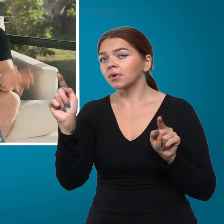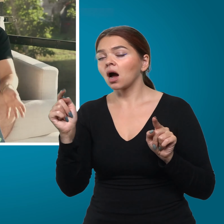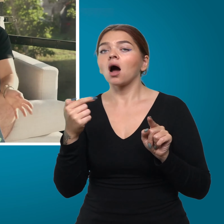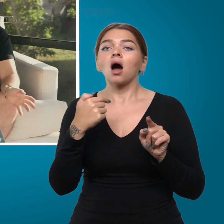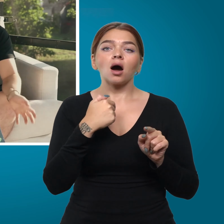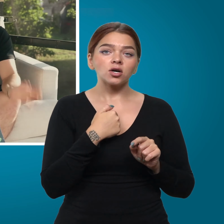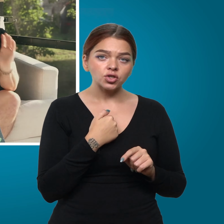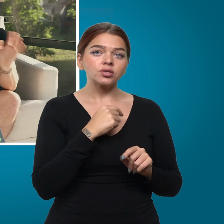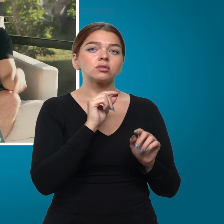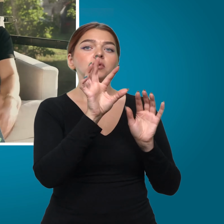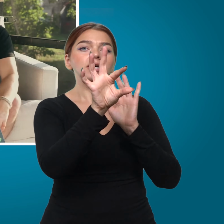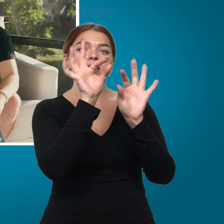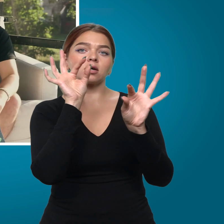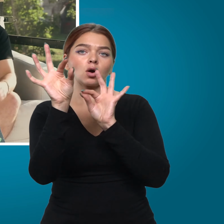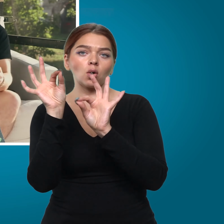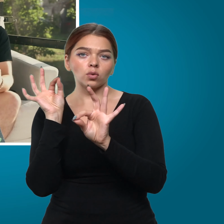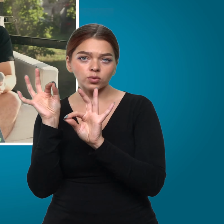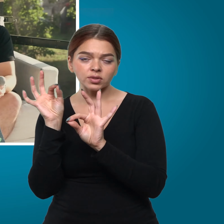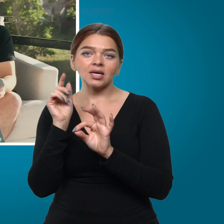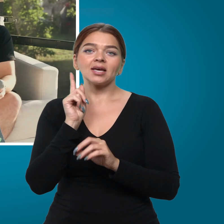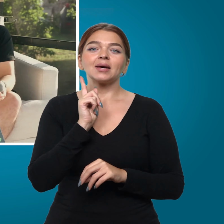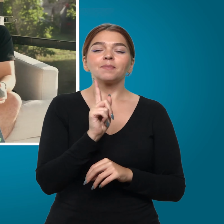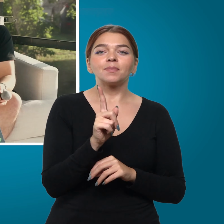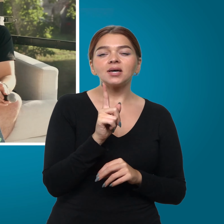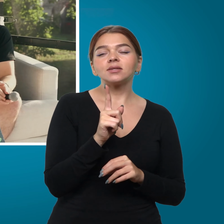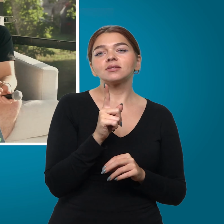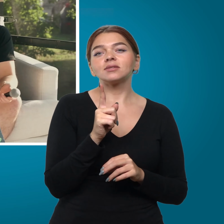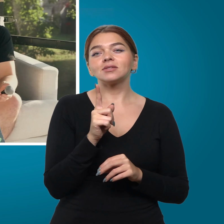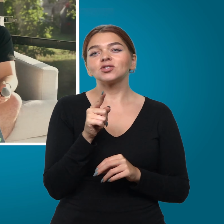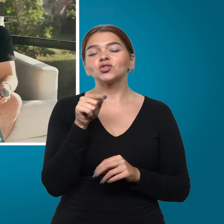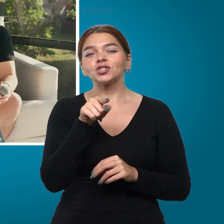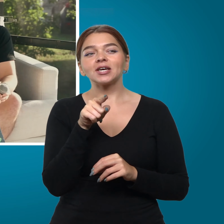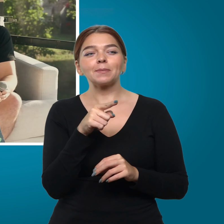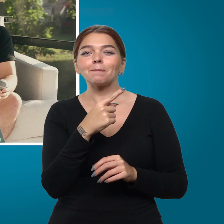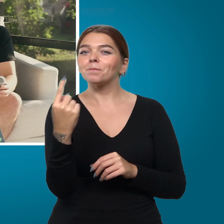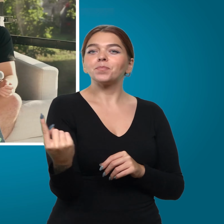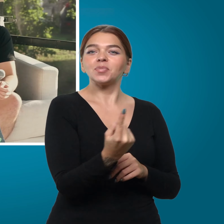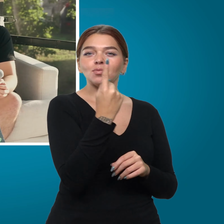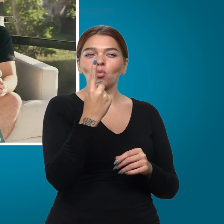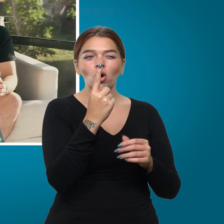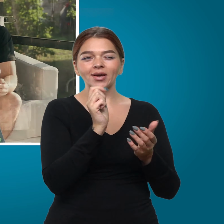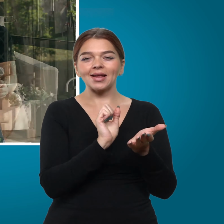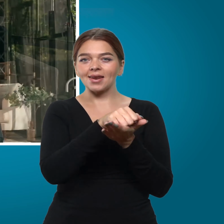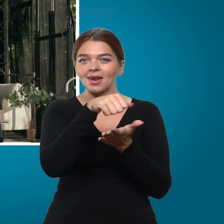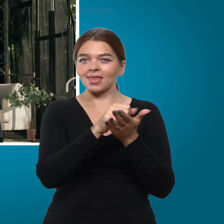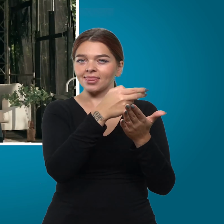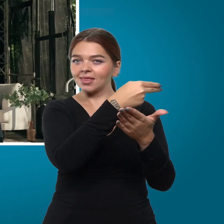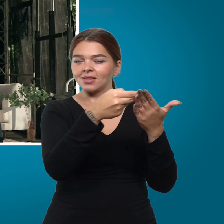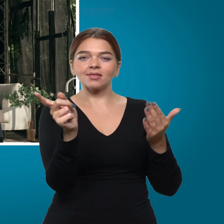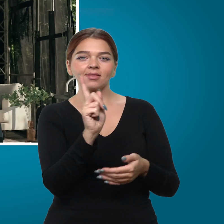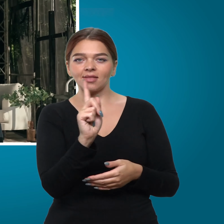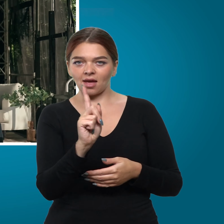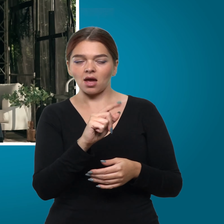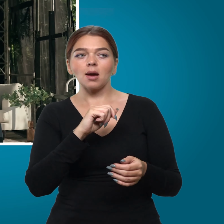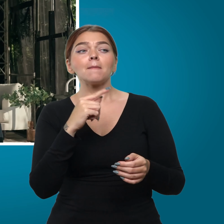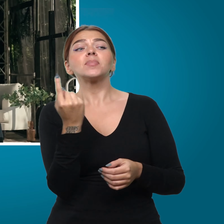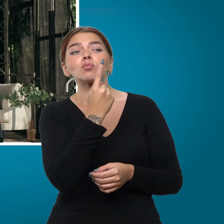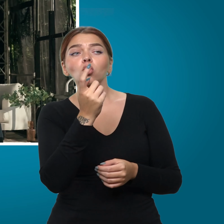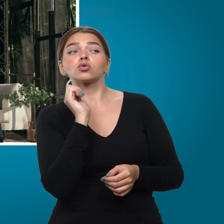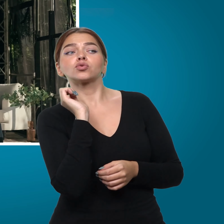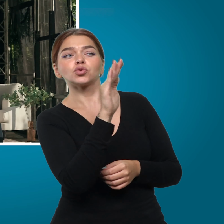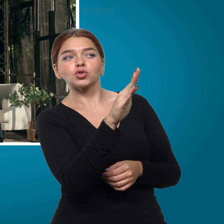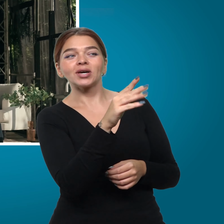jau pakankamai gerai, siunčiam. Viena leidykla atsiliepė, ar jūs rinkotės iš kelių, ar kaip? Aš rinkausi,